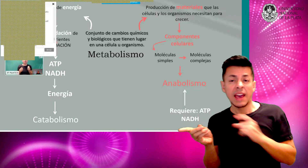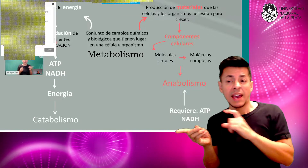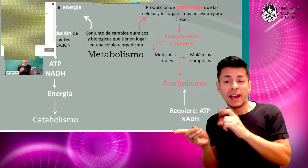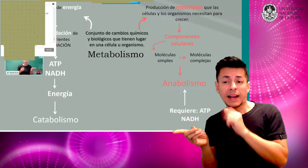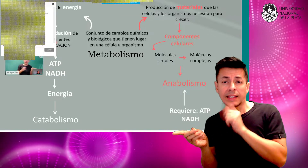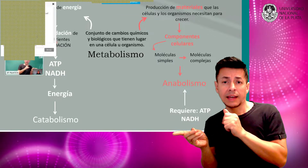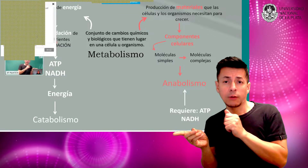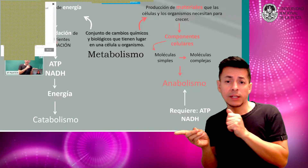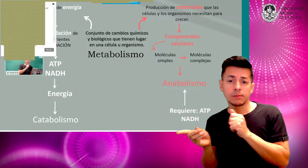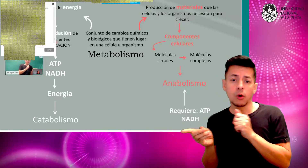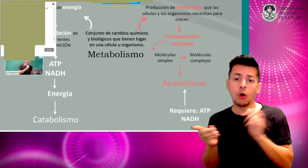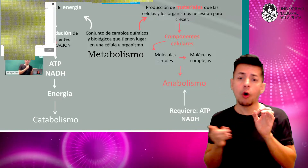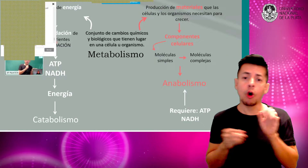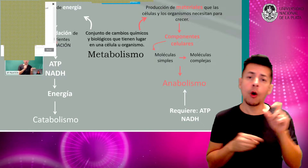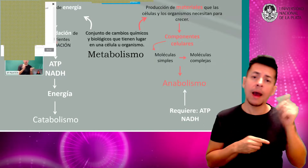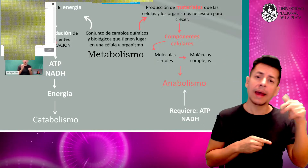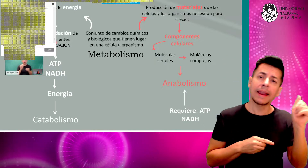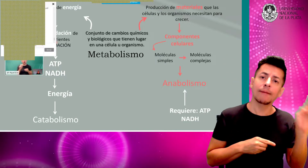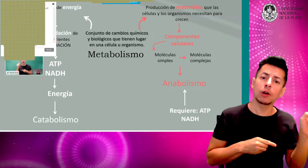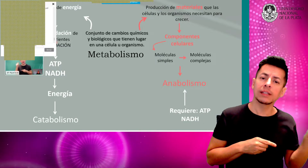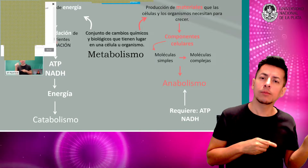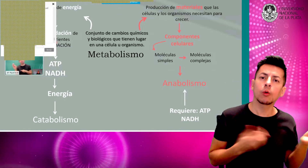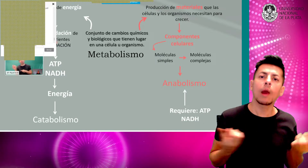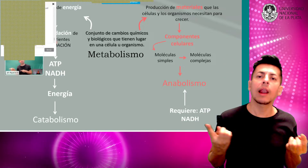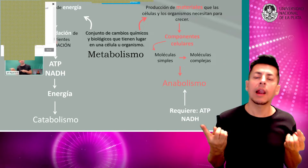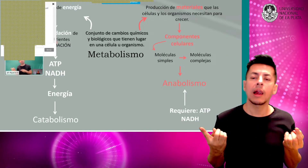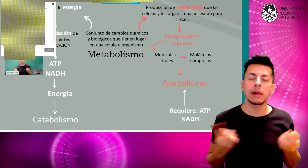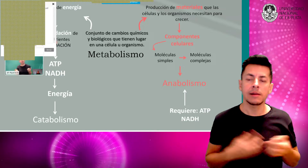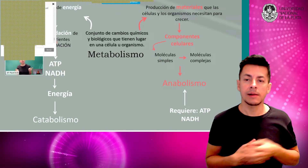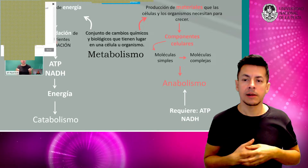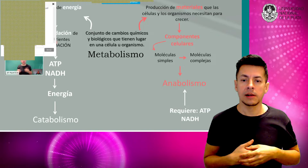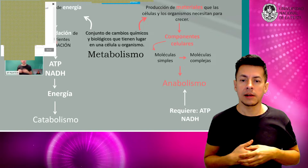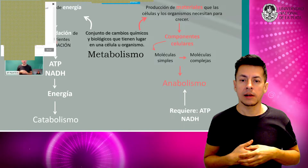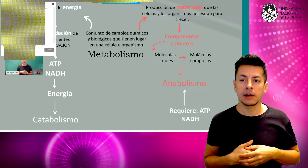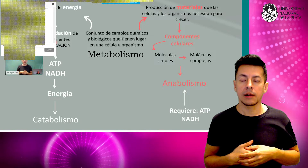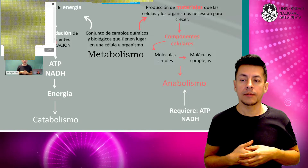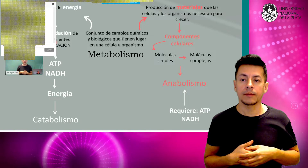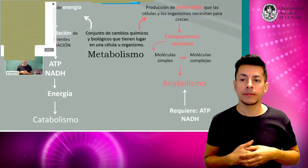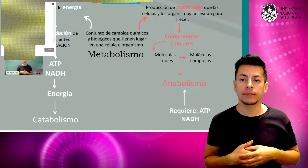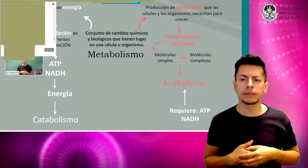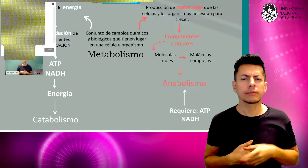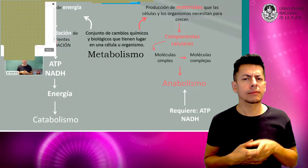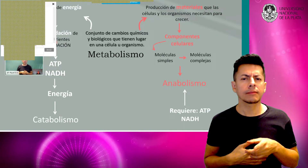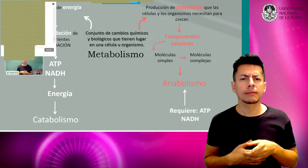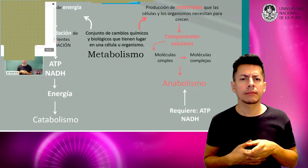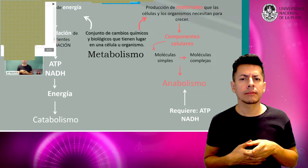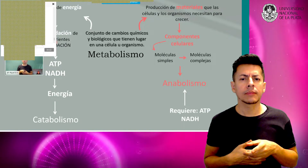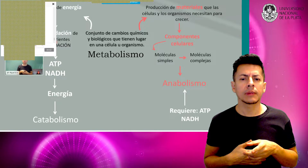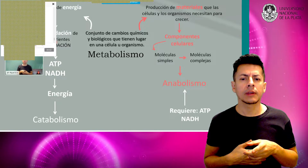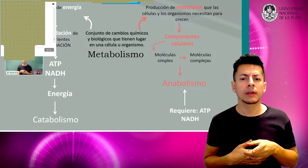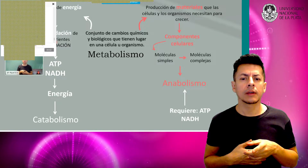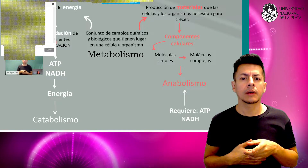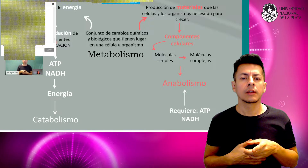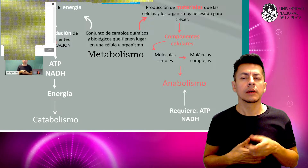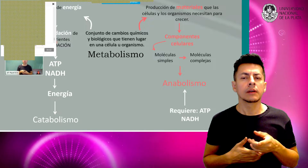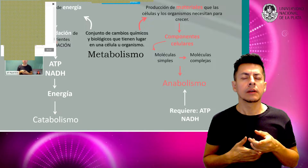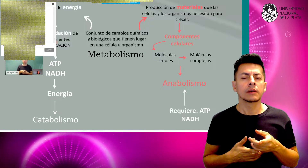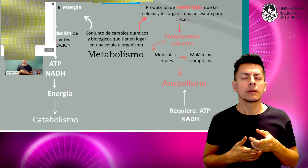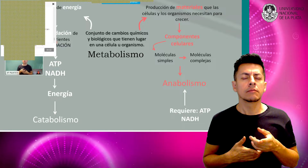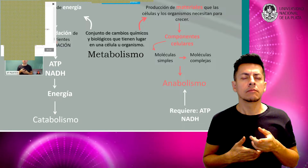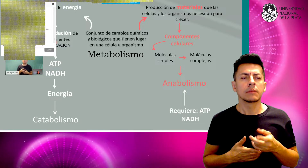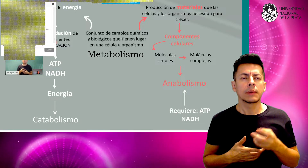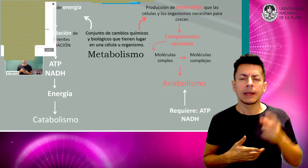A partir de la glucólisis dijimos que obteníamos electrones y energía o invertíamos electrones y energía.